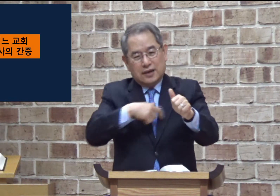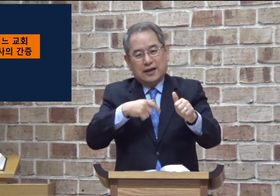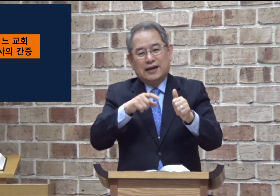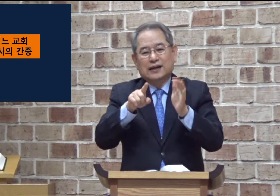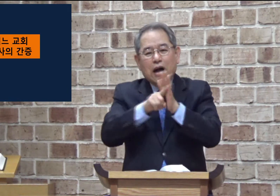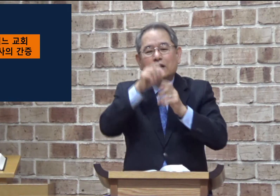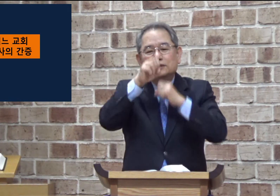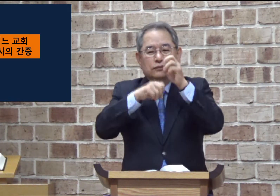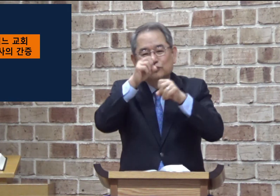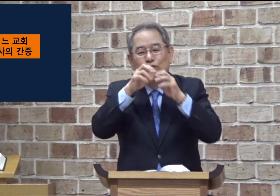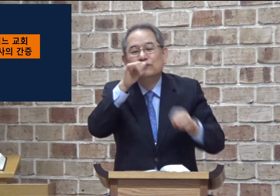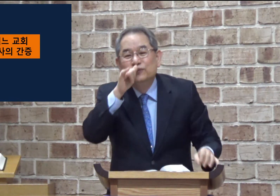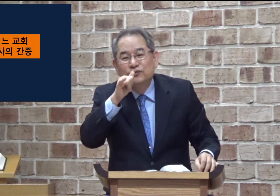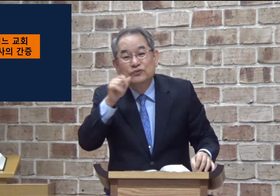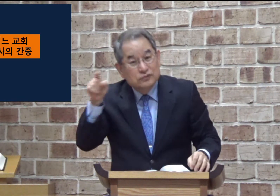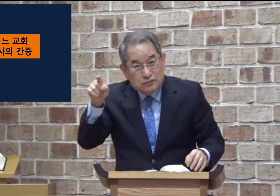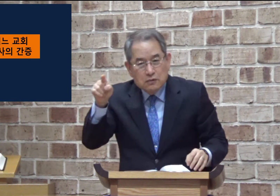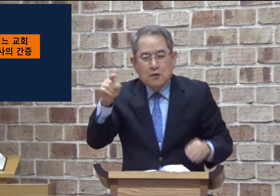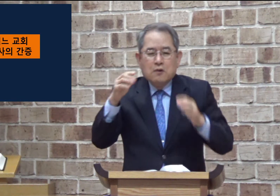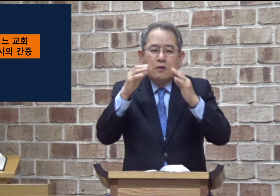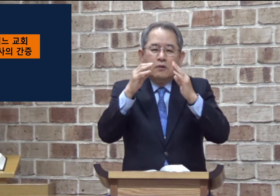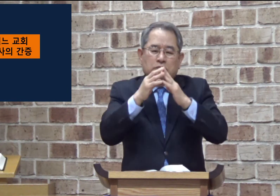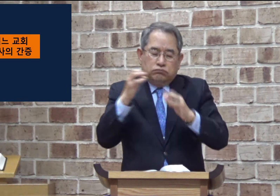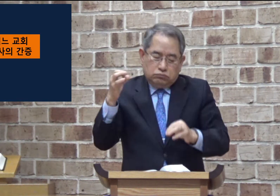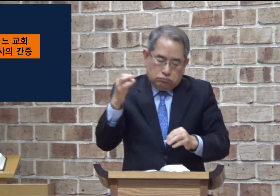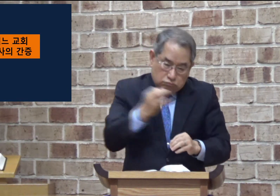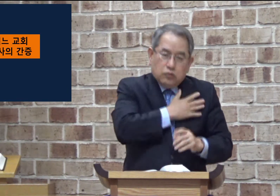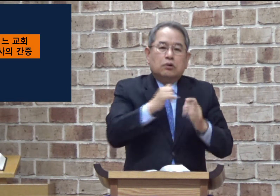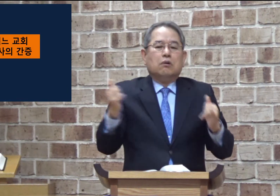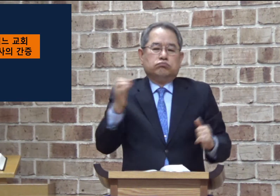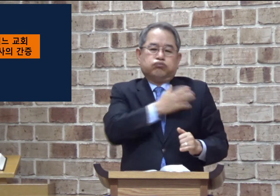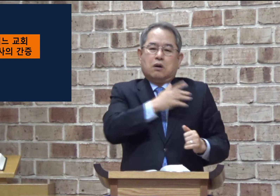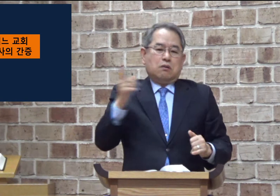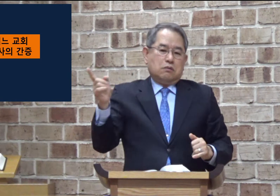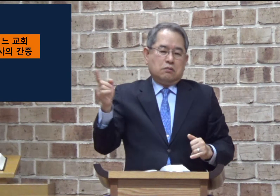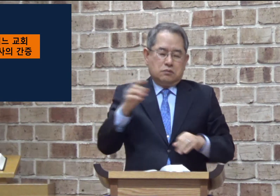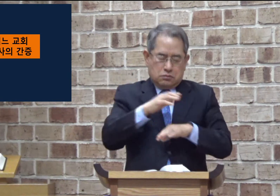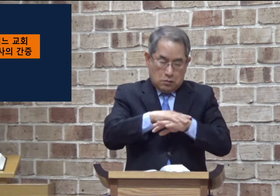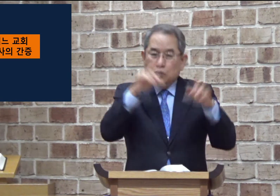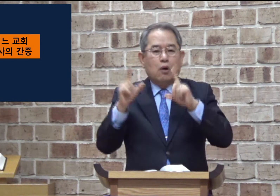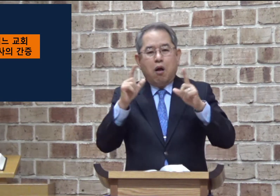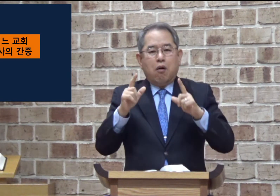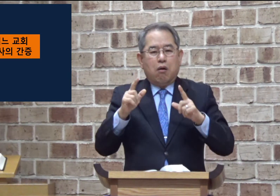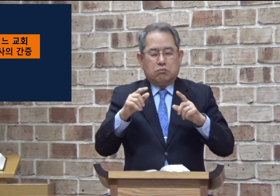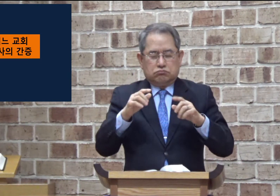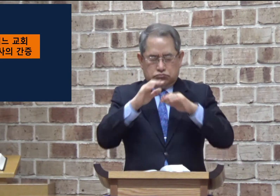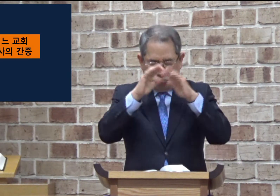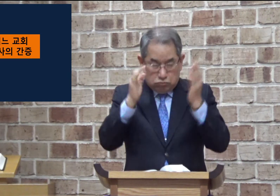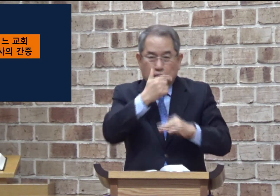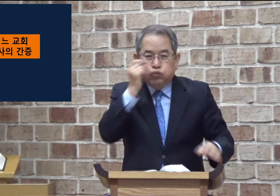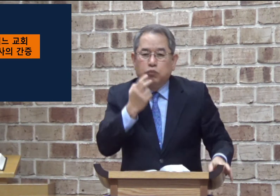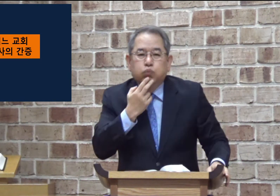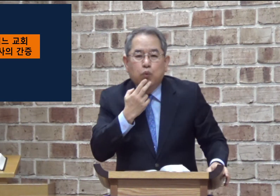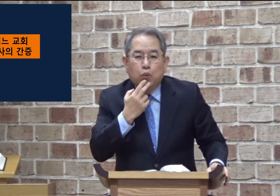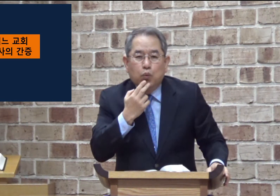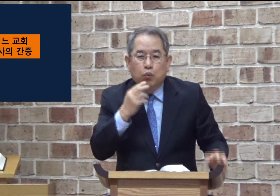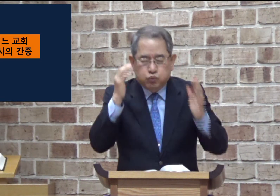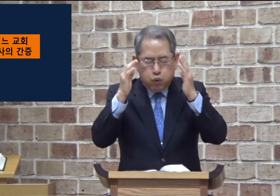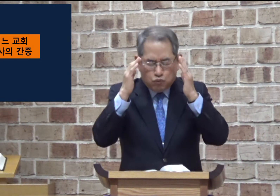것입니다. 어느 교회 권사의 간증이 있습니다. 아주 부자고 잘 사는